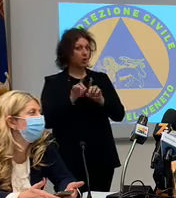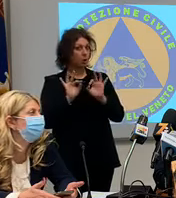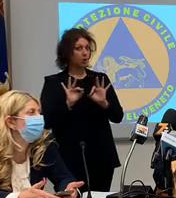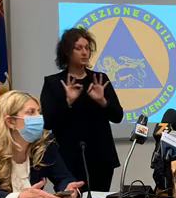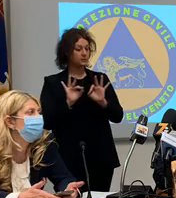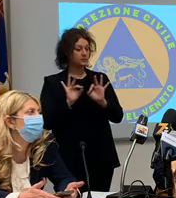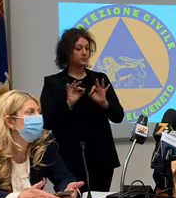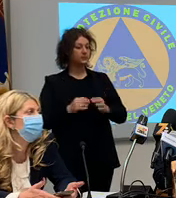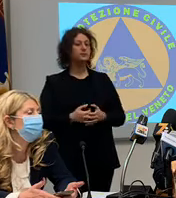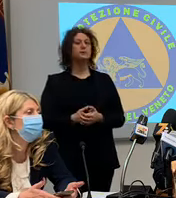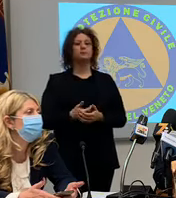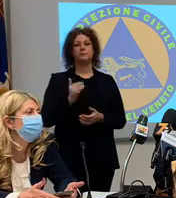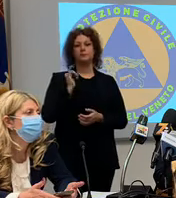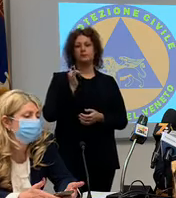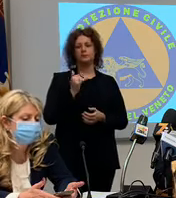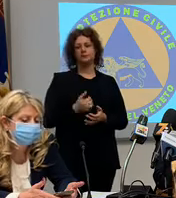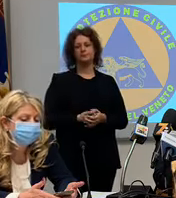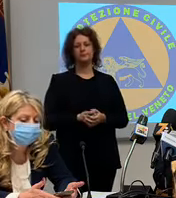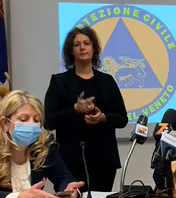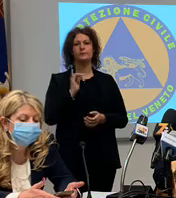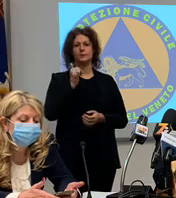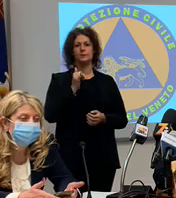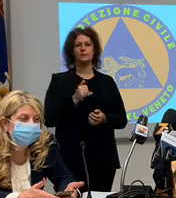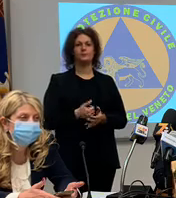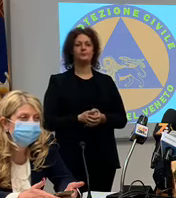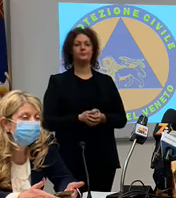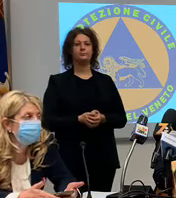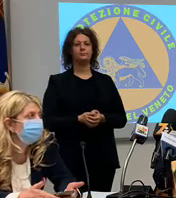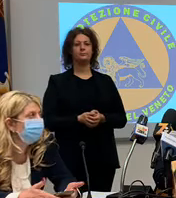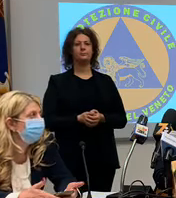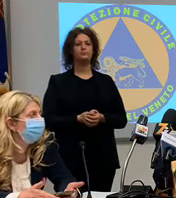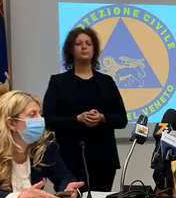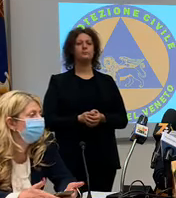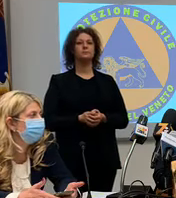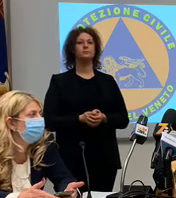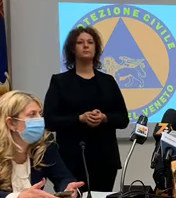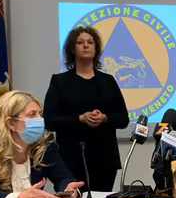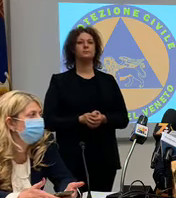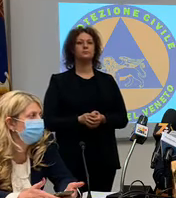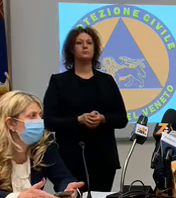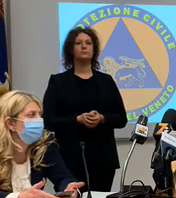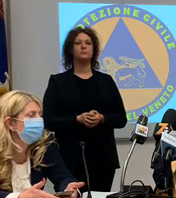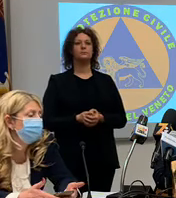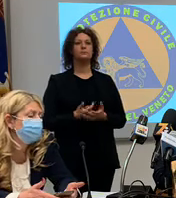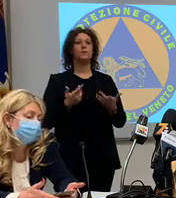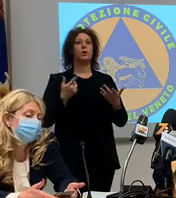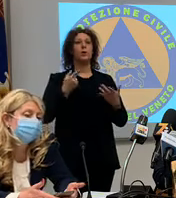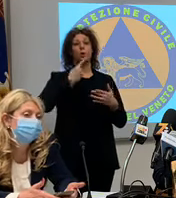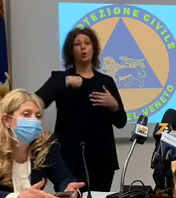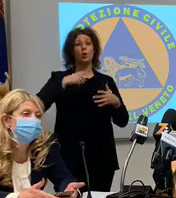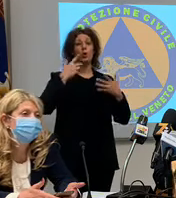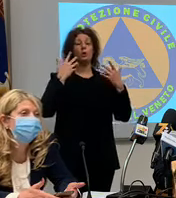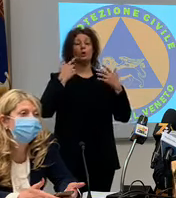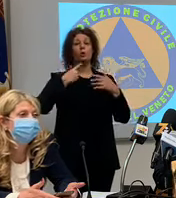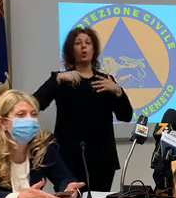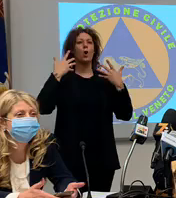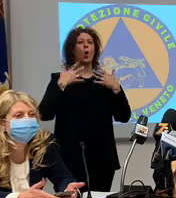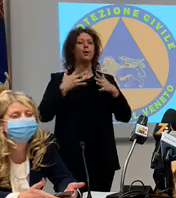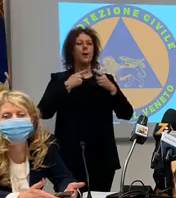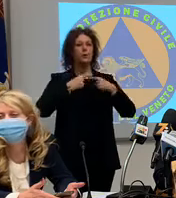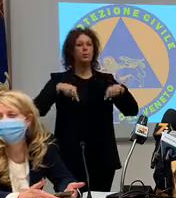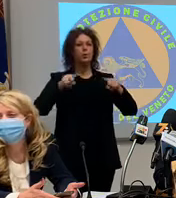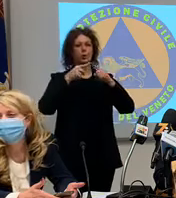Guarda noi lo possono dire i collaboratori che son qui e la dottoressa Russo Noi stiamo facendo riunioni da qu da mesi